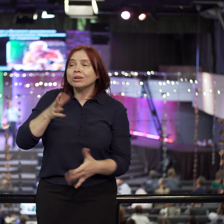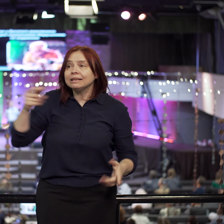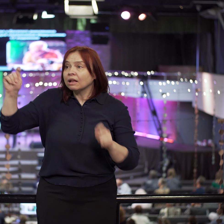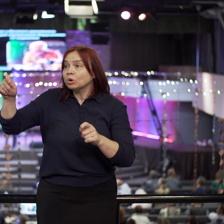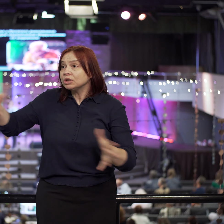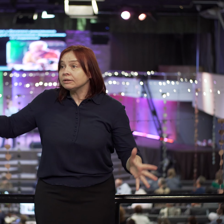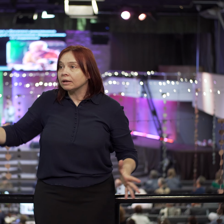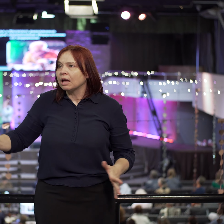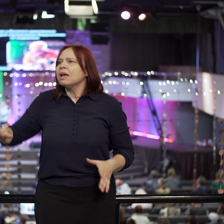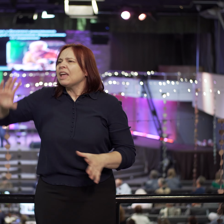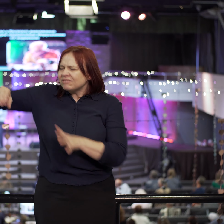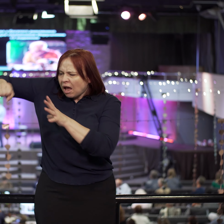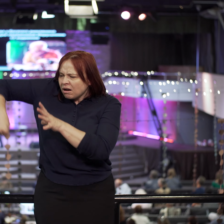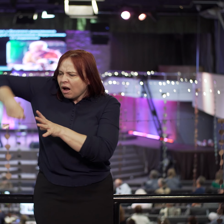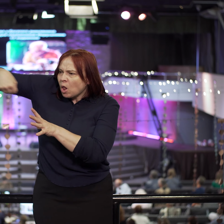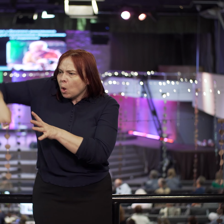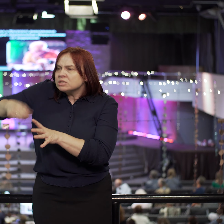И все колодцы в Иерусалиме